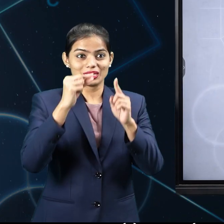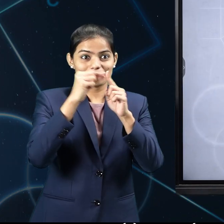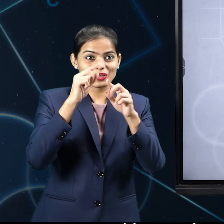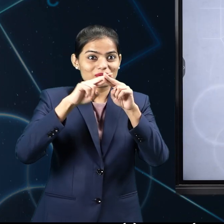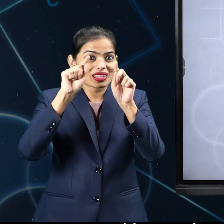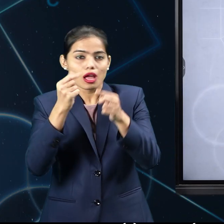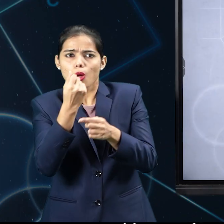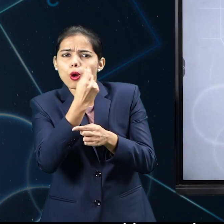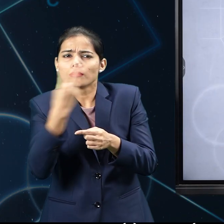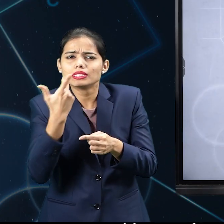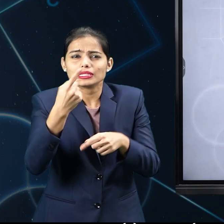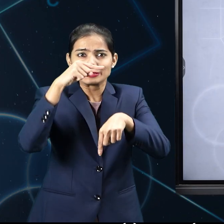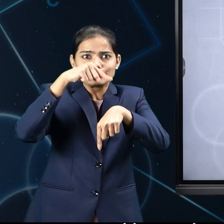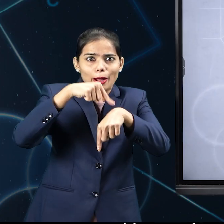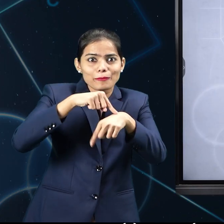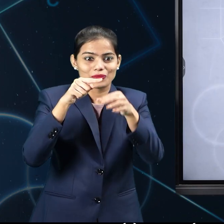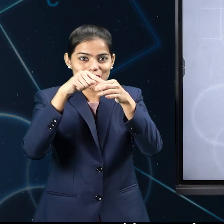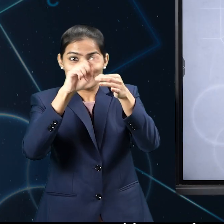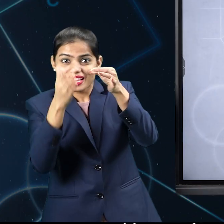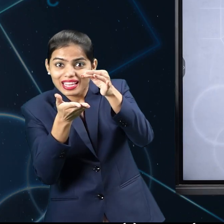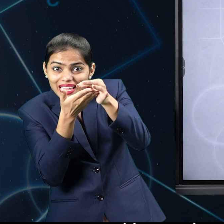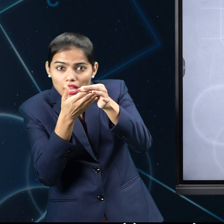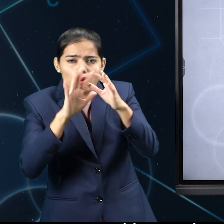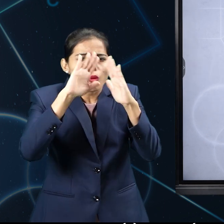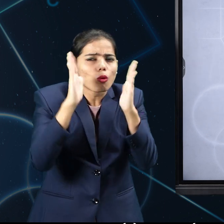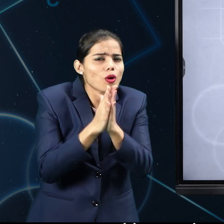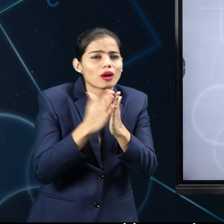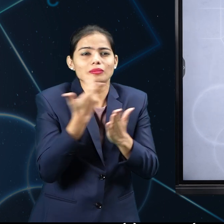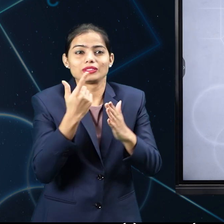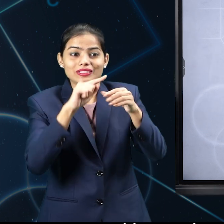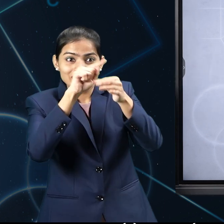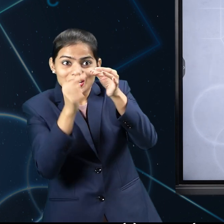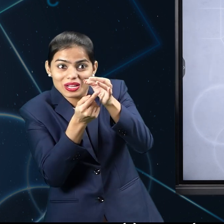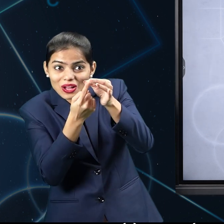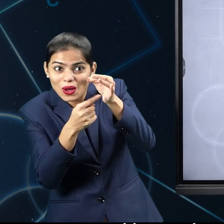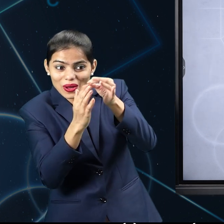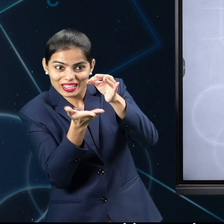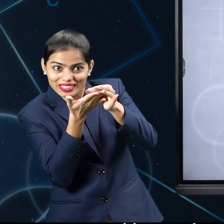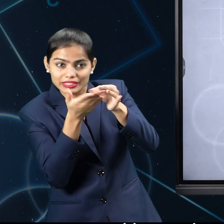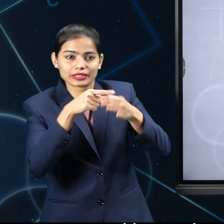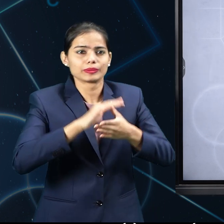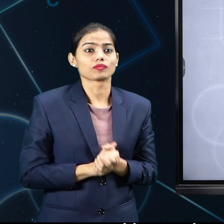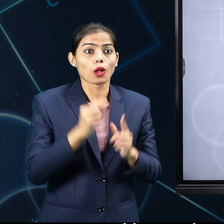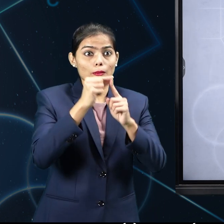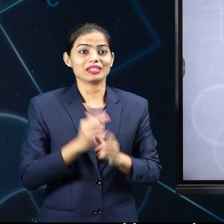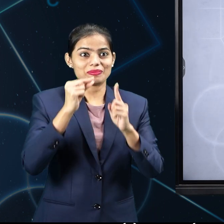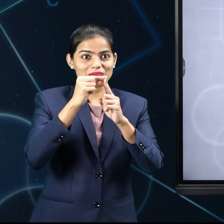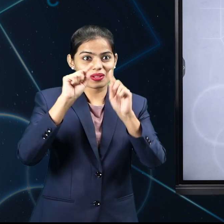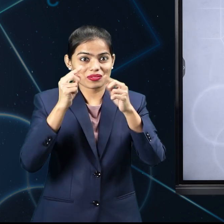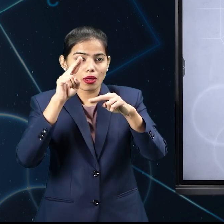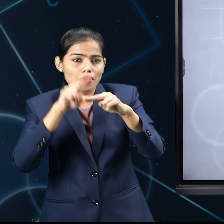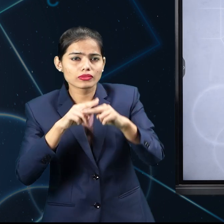P × F = पृष्ठ टेल्स आलेल्या वेळा एकूण प्रयोगांची संख्या. दॅट इज 575 डिवायडेड बाय 1000